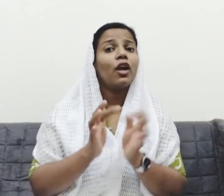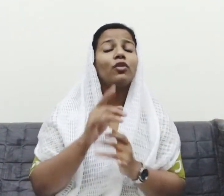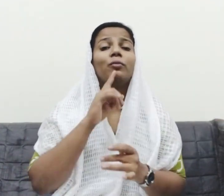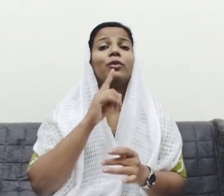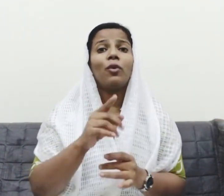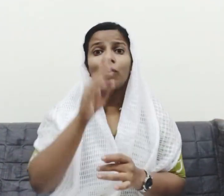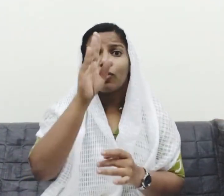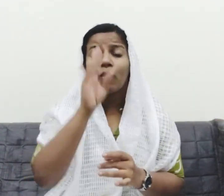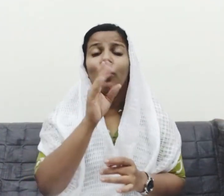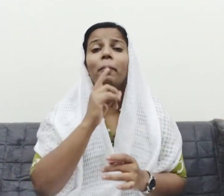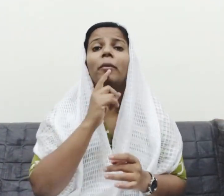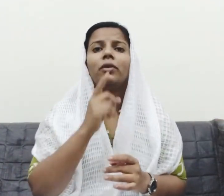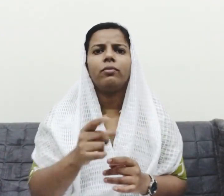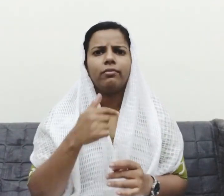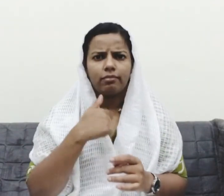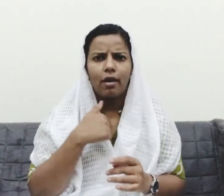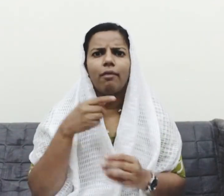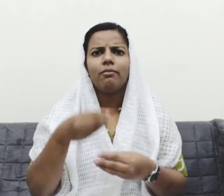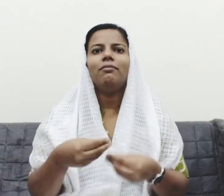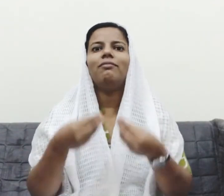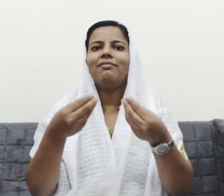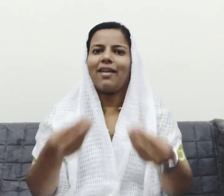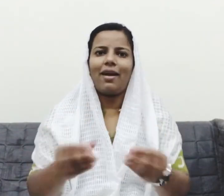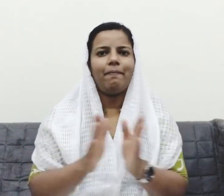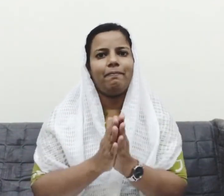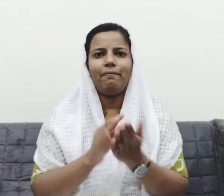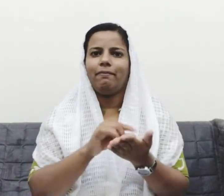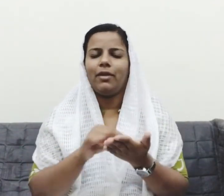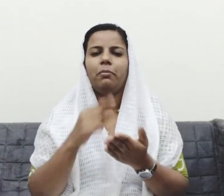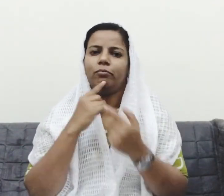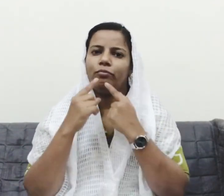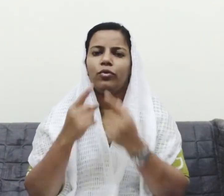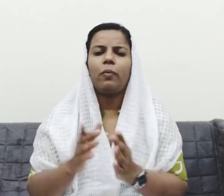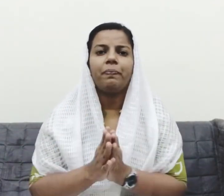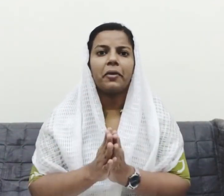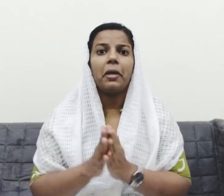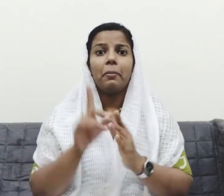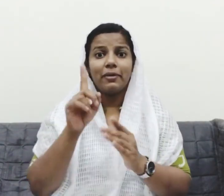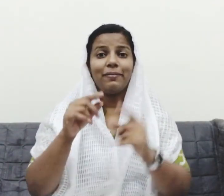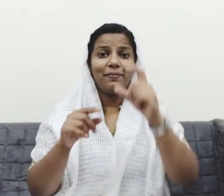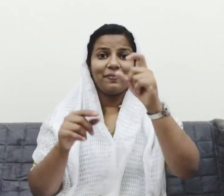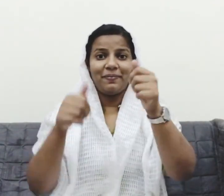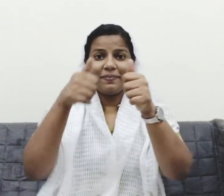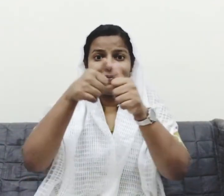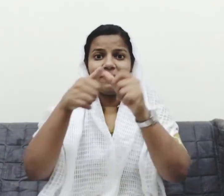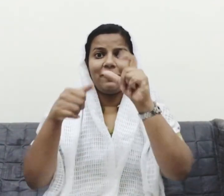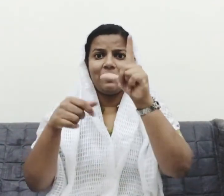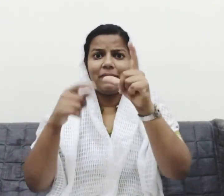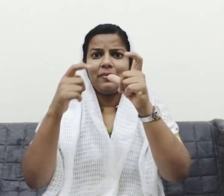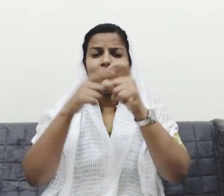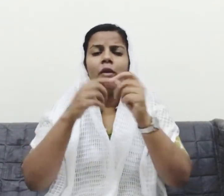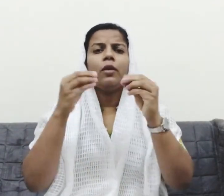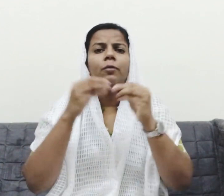പറഞ്ഞത്, സർവശക്തനായ ദൈവമാണ് പറഞ്ഞത്, ഞാനിത് നിങ്ങൾക്ക് തരാമെന്ന്. അപ്പം എന്നാൽ കാലേബ് എന്ത് ചെയ്തു? ഇതെല്ലാം കണ്ടിട്ടും